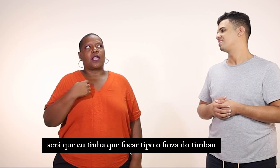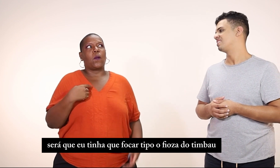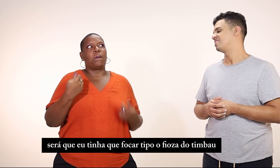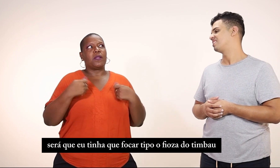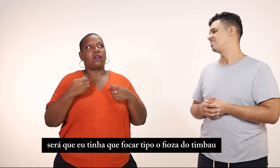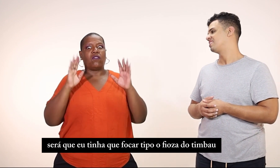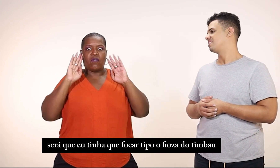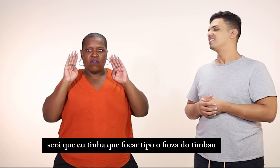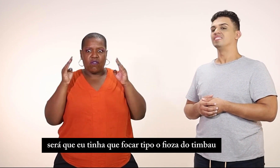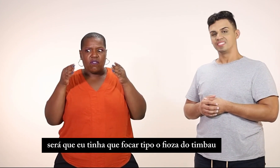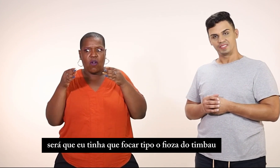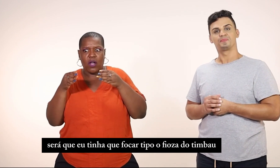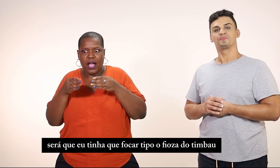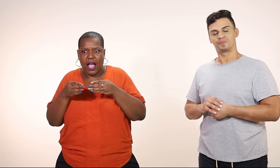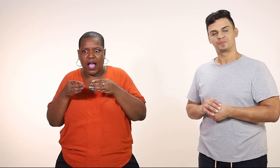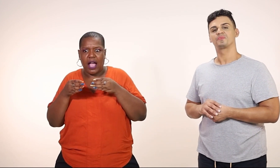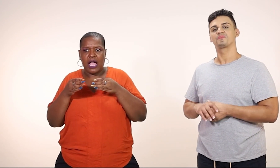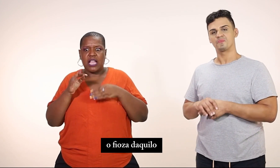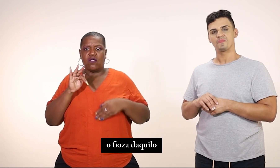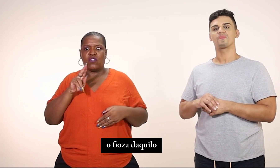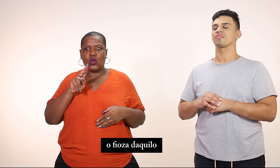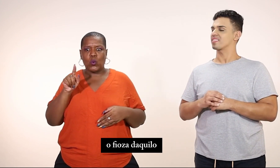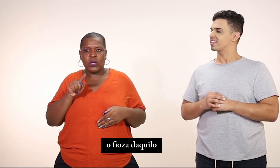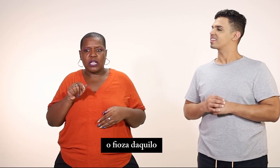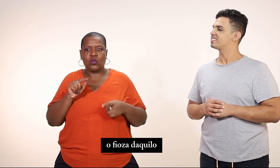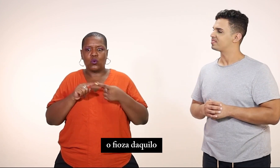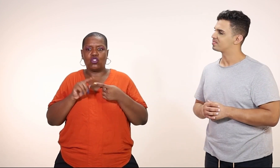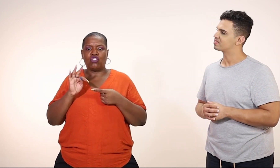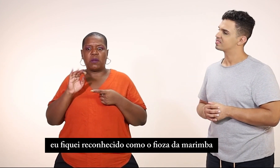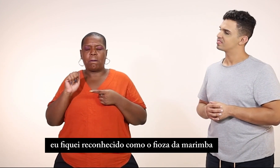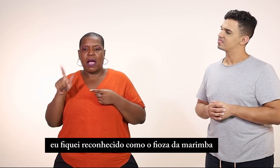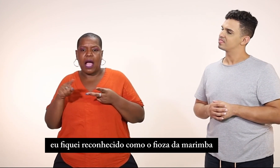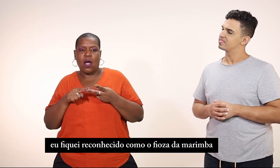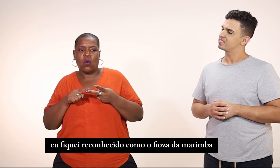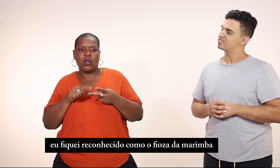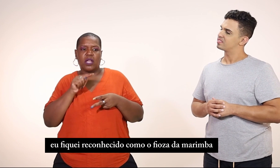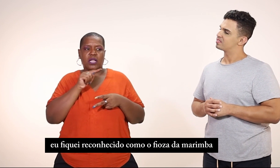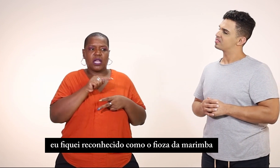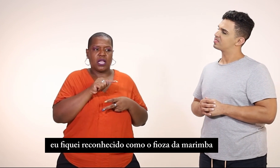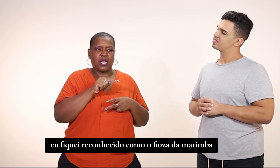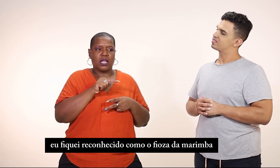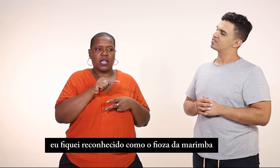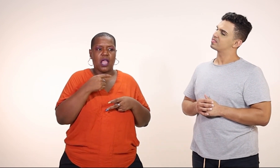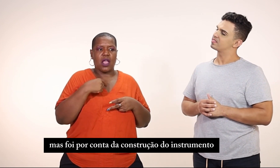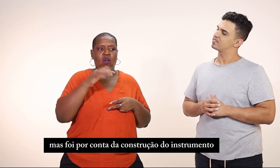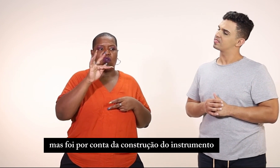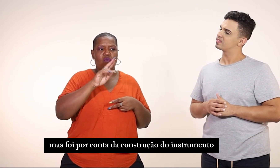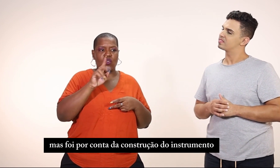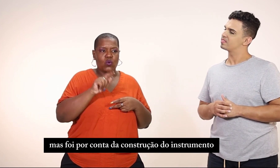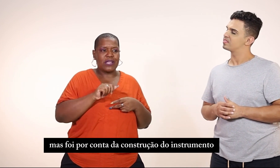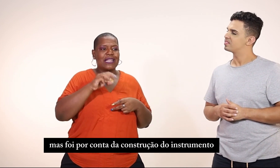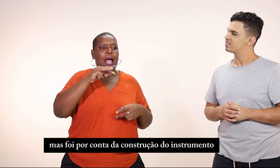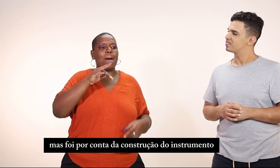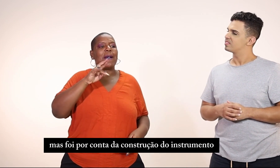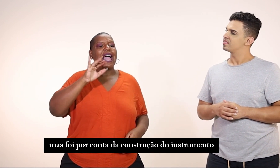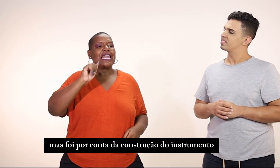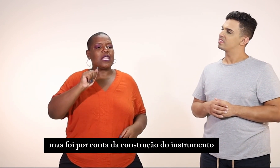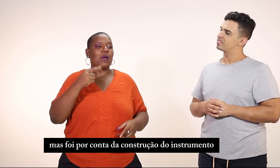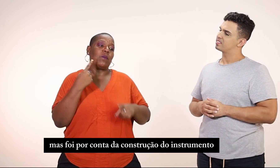focar, tipo, o Fiuza do timbal, o Fiuza daquilo? Eu fiquei reconhecido como o Fiuza da marimba, mas foi por conta da construção do instrumento, era o